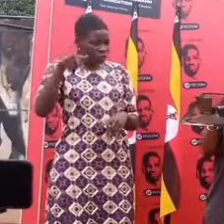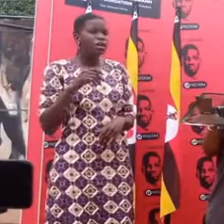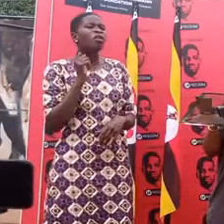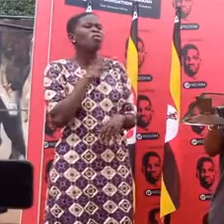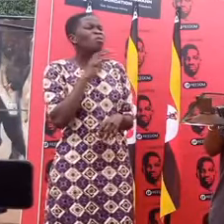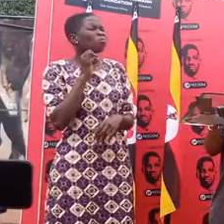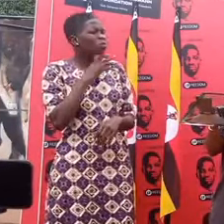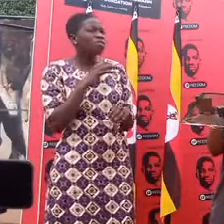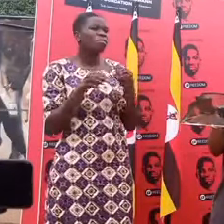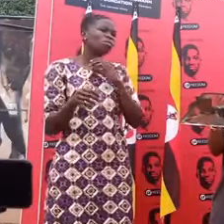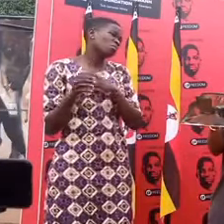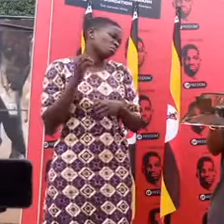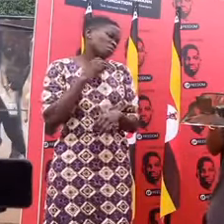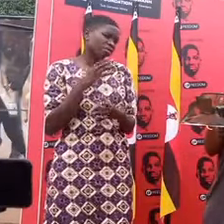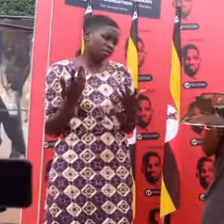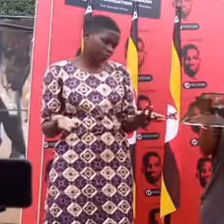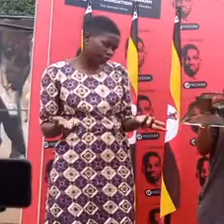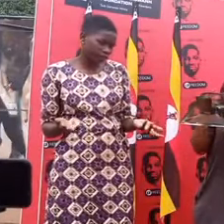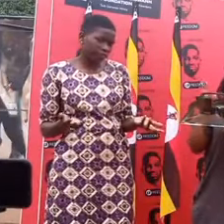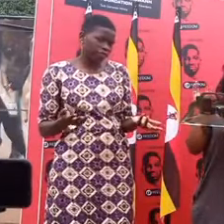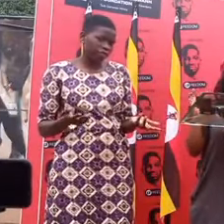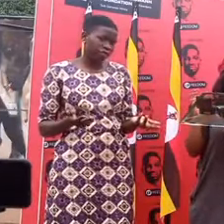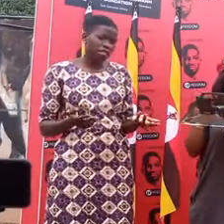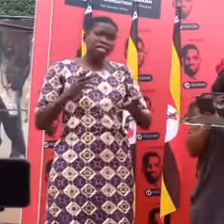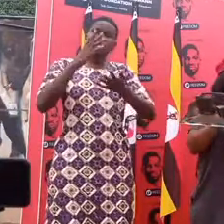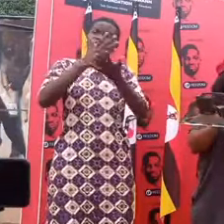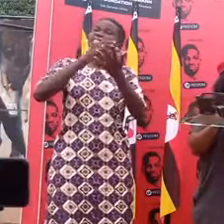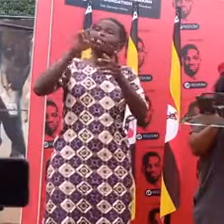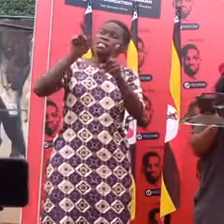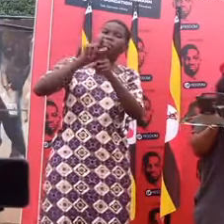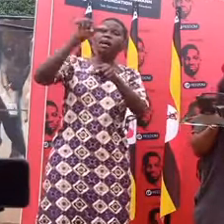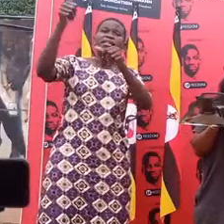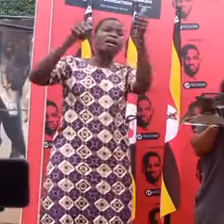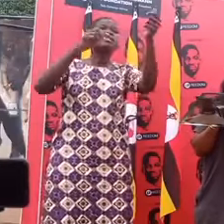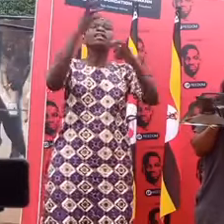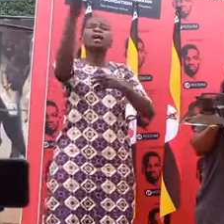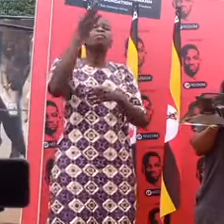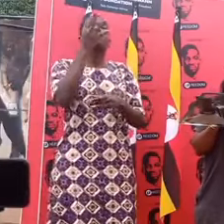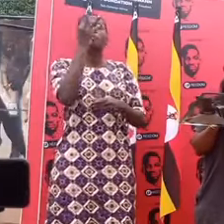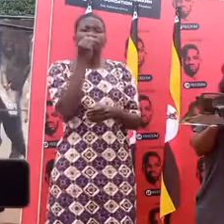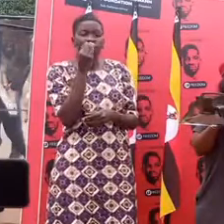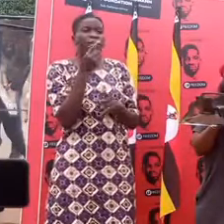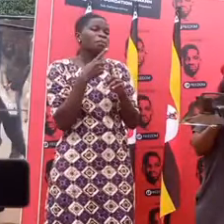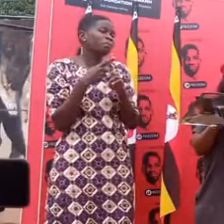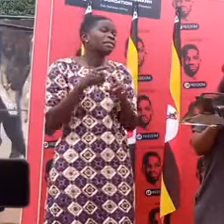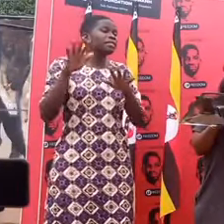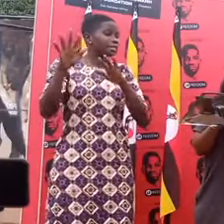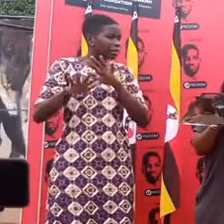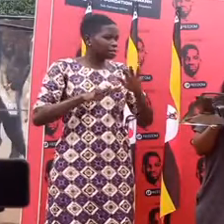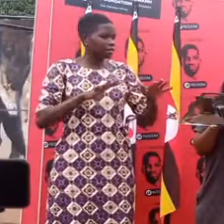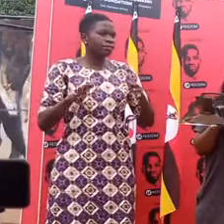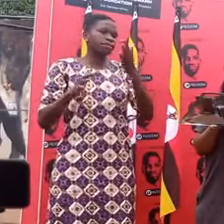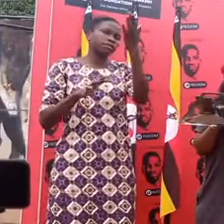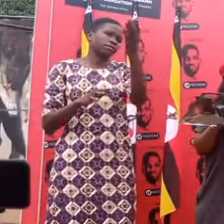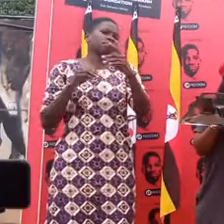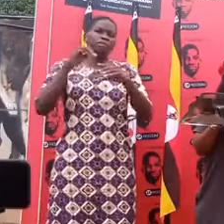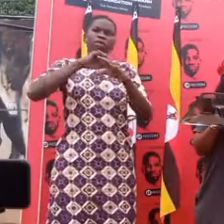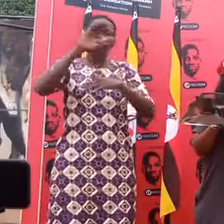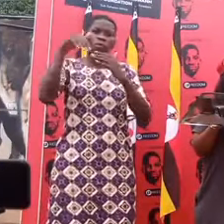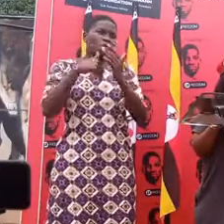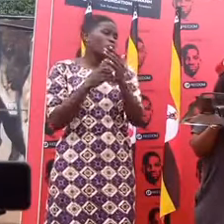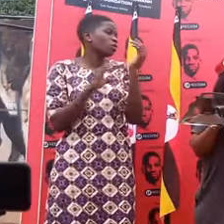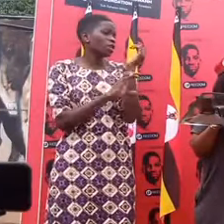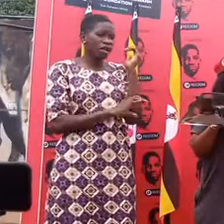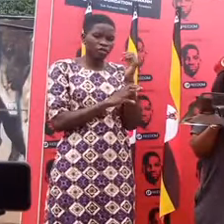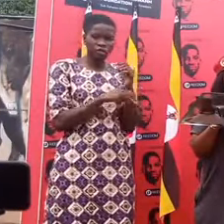yudegwe yudweyo. Betutasuro la kumanya ne ababona abona mungeje zenja uyo. Mkwanga liyona.